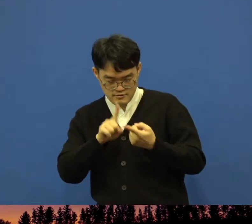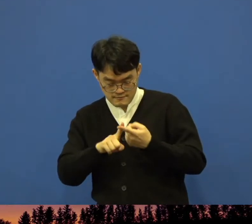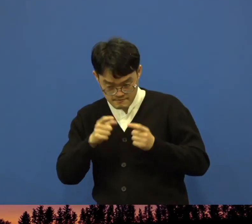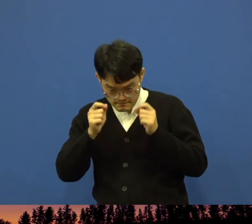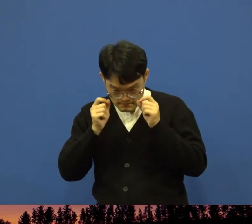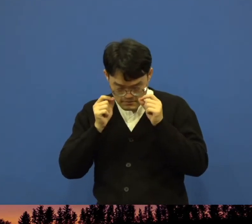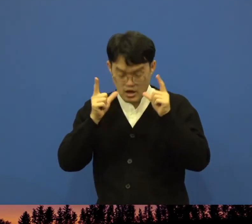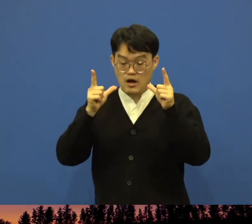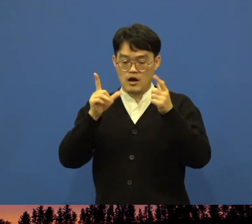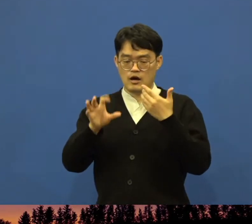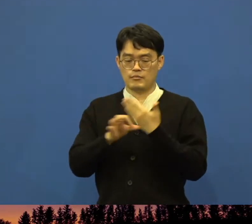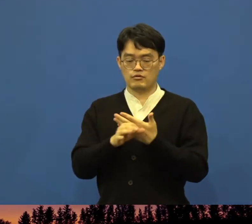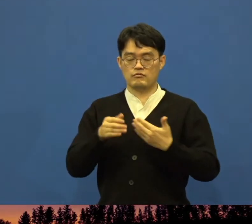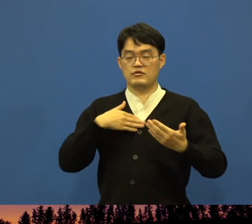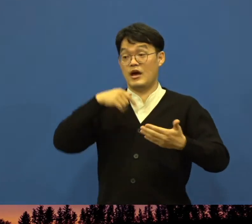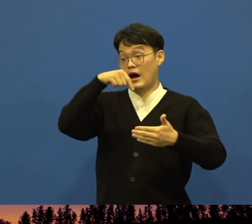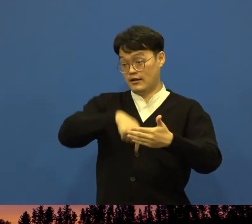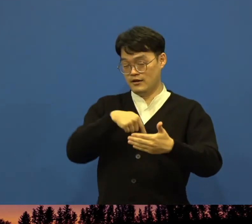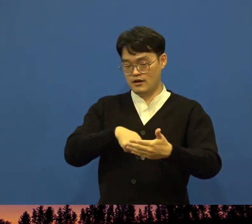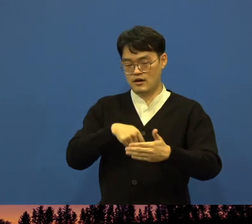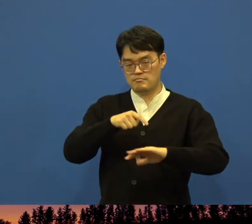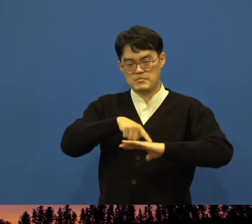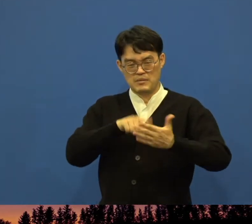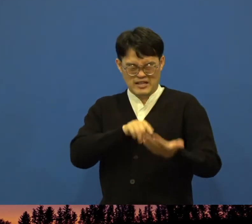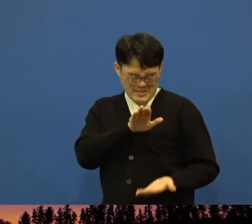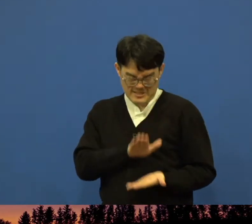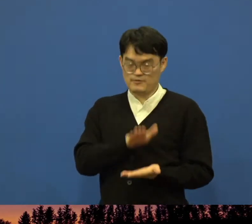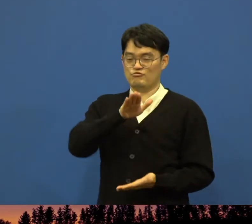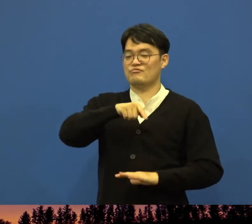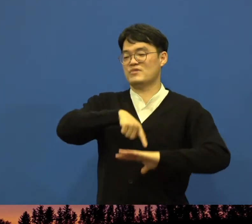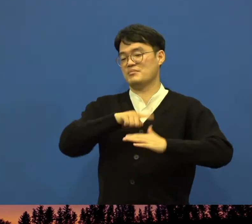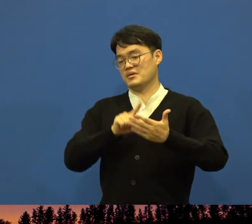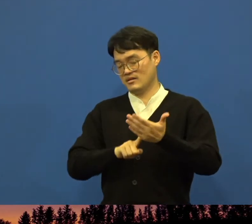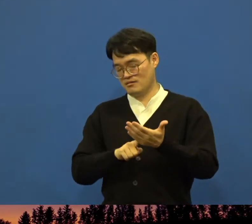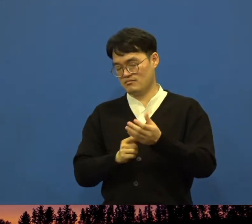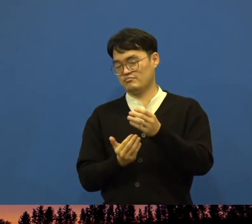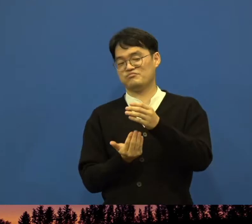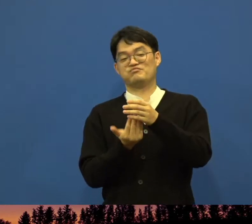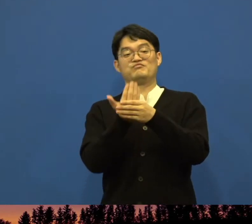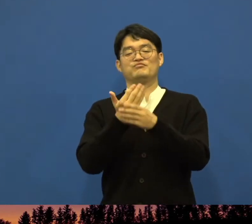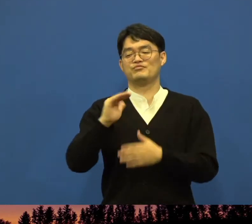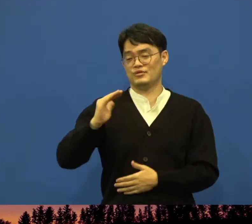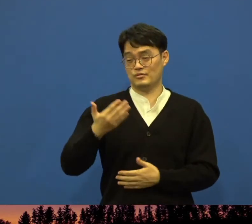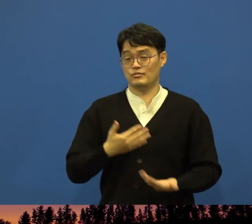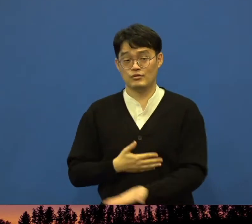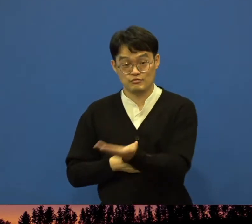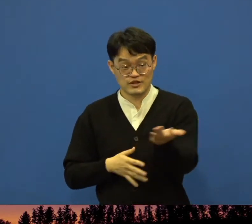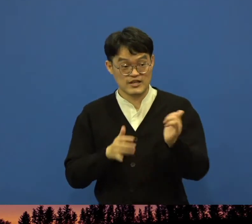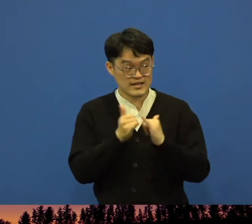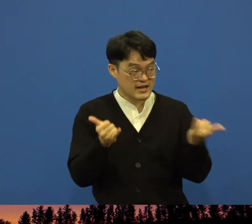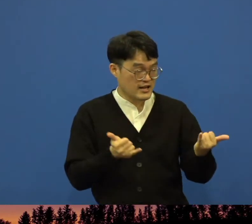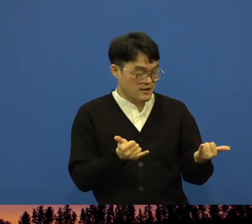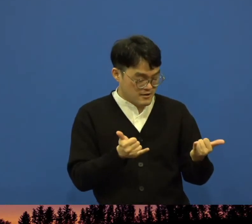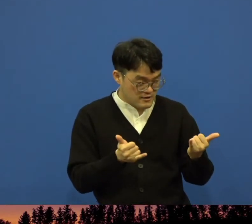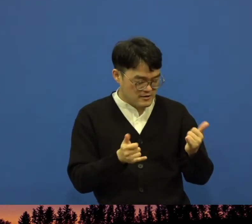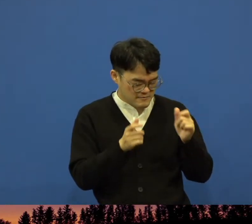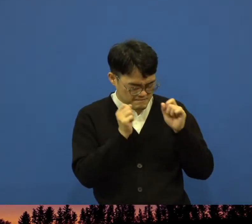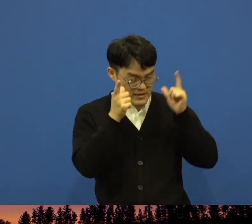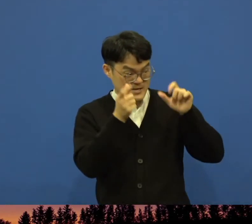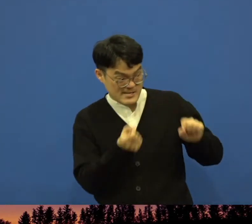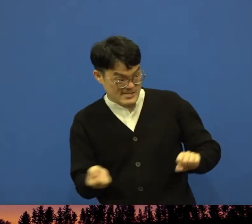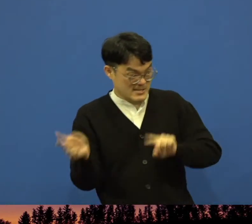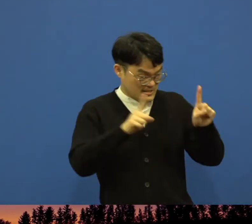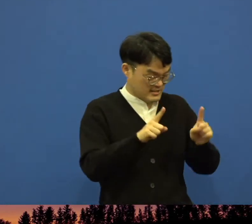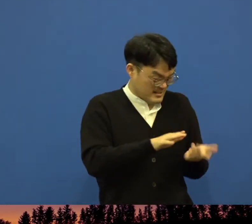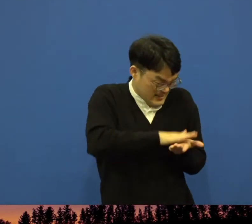뭐가 나와요? 열정이 나오는 거고, 패션이 나오는 거고. 그러니까 여러분, 인간은 그냥 패션이 나오지 않아요. 돈 버는데도 열정이